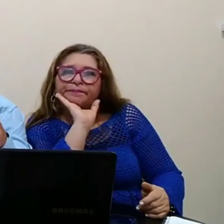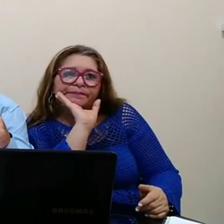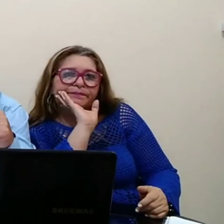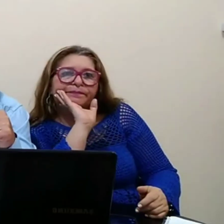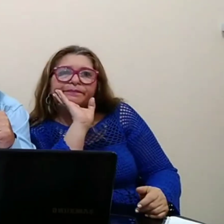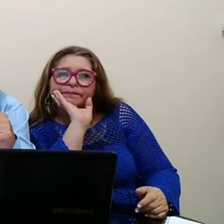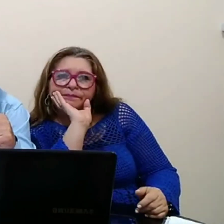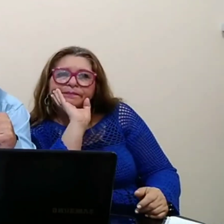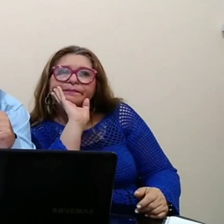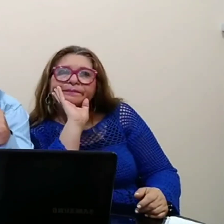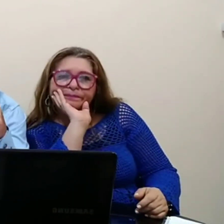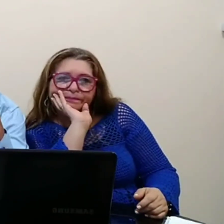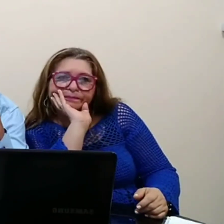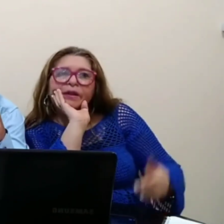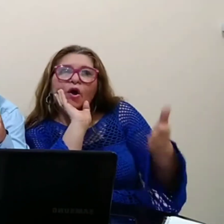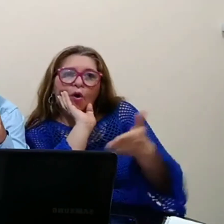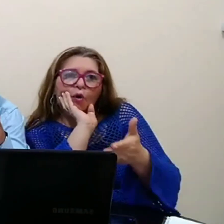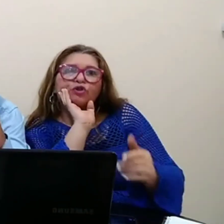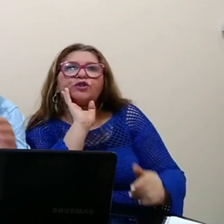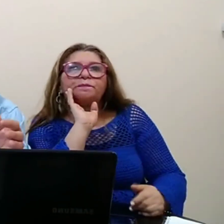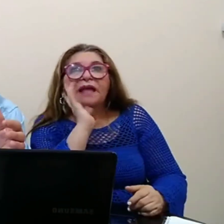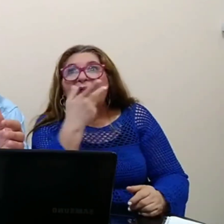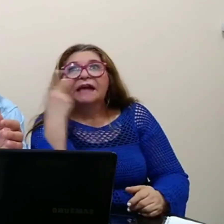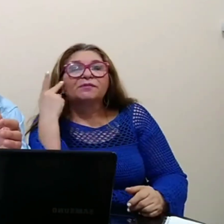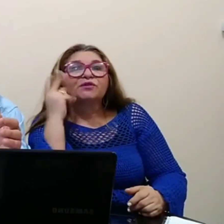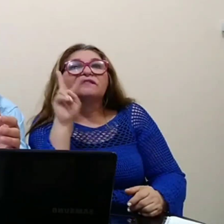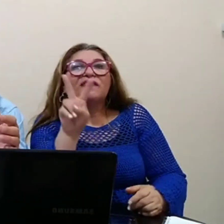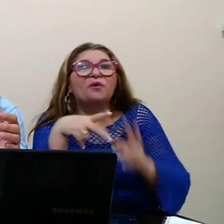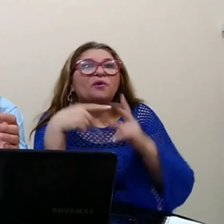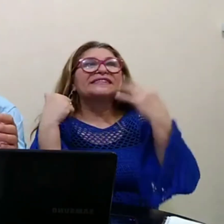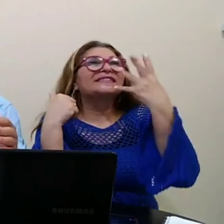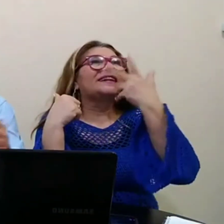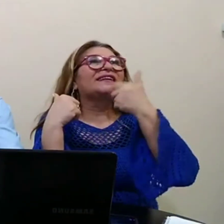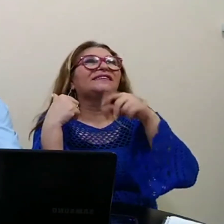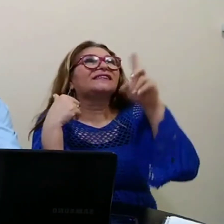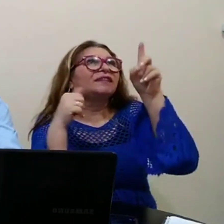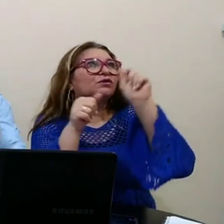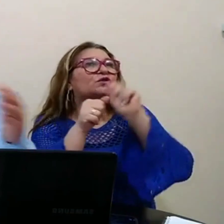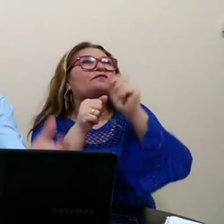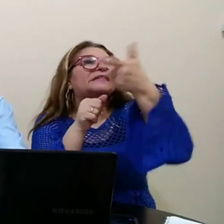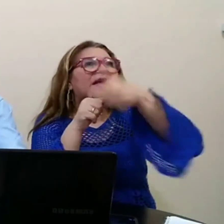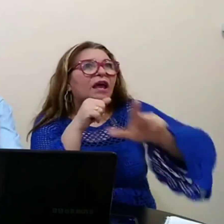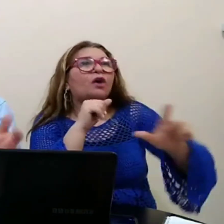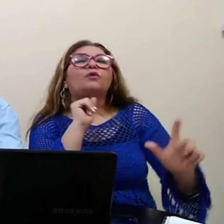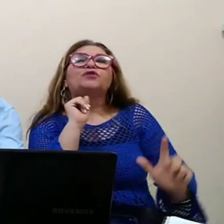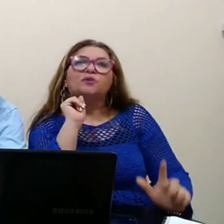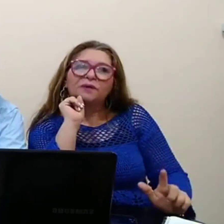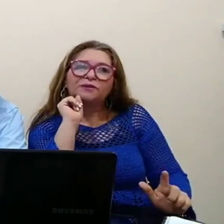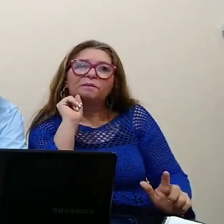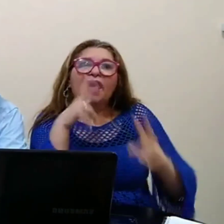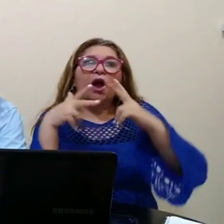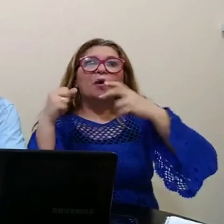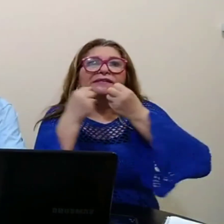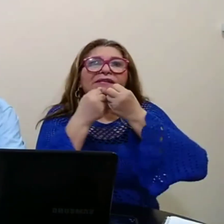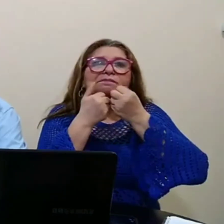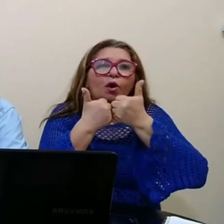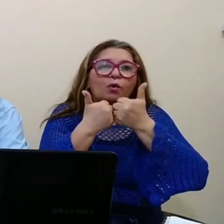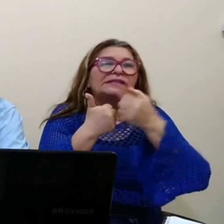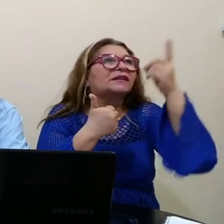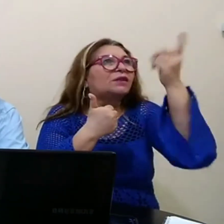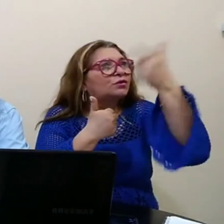Muitas pessoas hoje em dia têm visto muitas coisas que Deus tem feito. Têm visto as maravilhas que Deus tem realizado no meio do